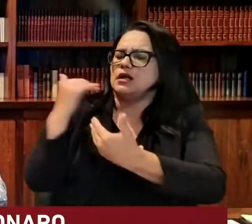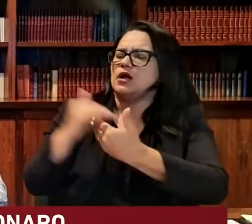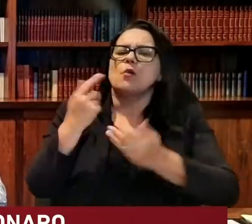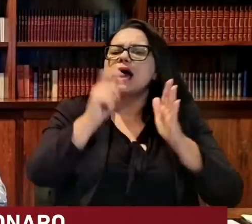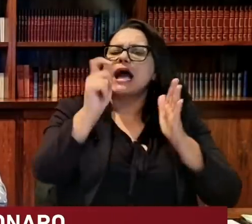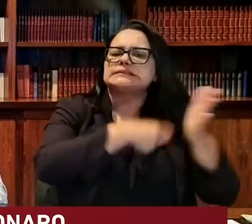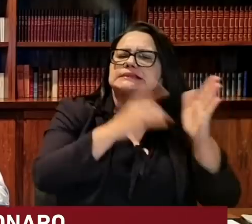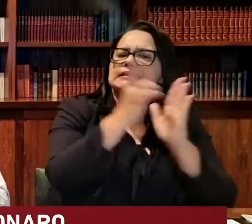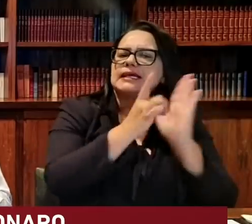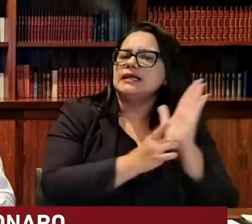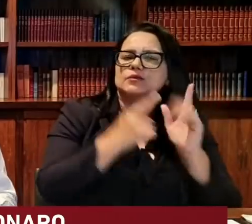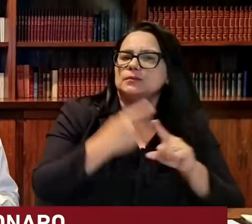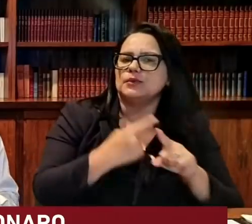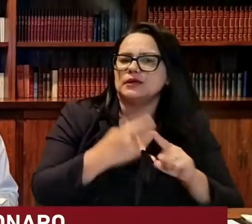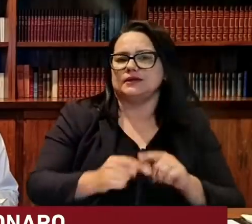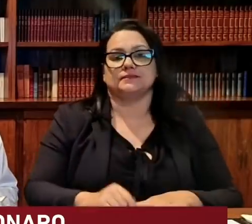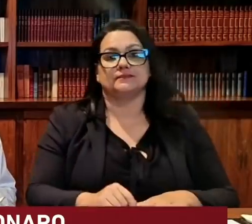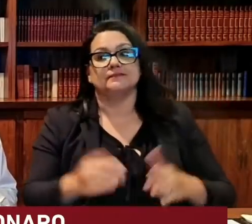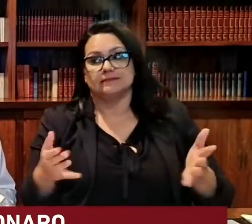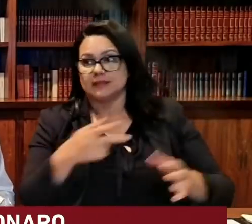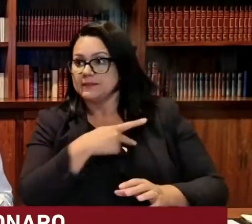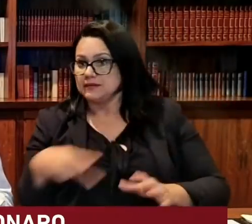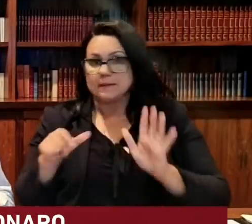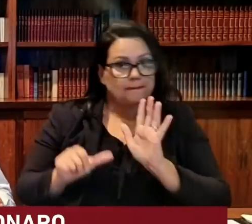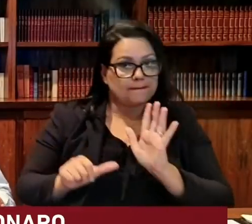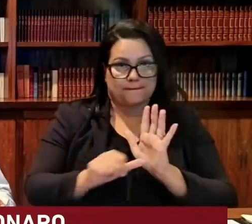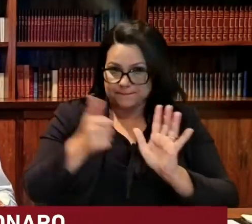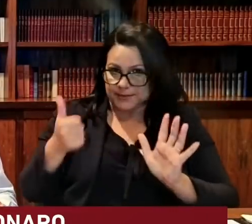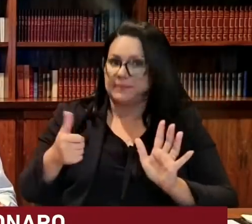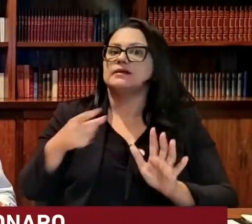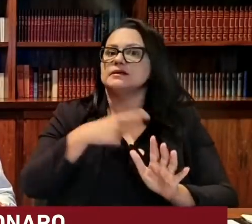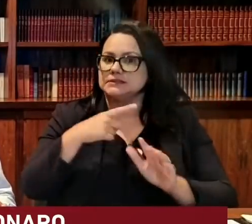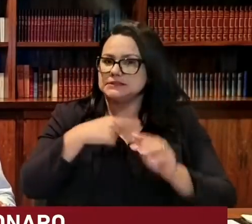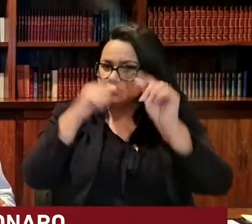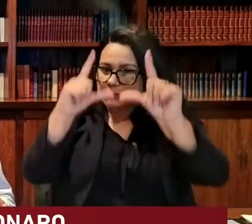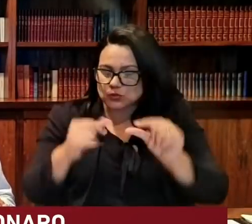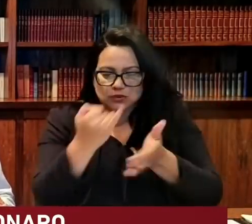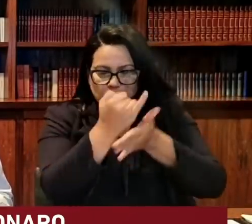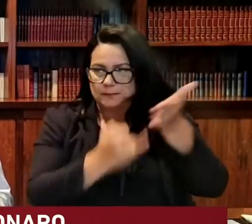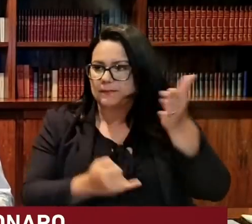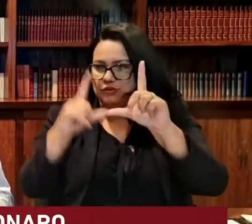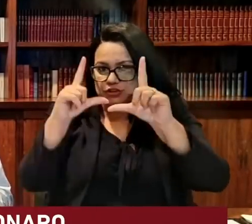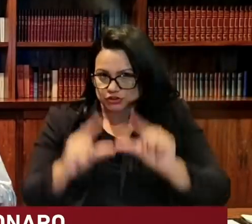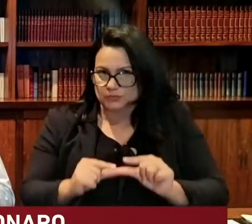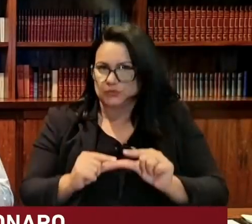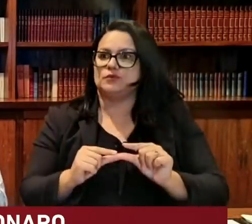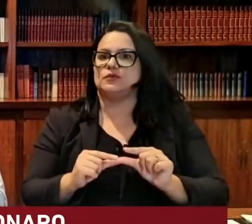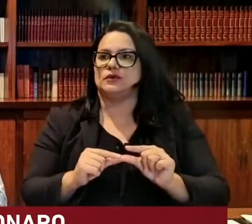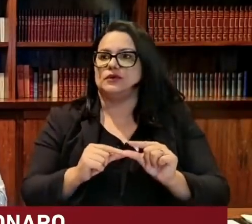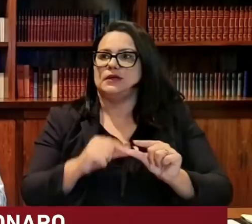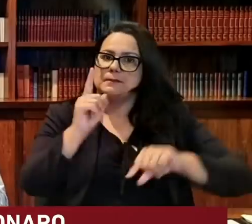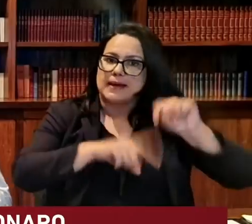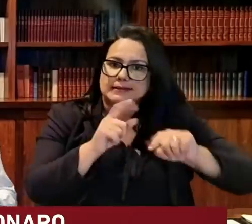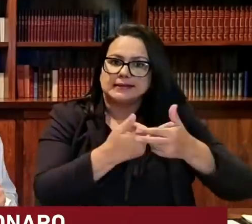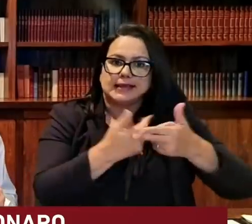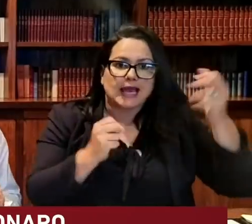decreto? Presidente, é a primeira vez, cabe ressaltar, que há uma redução de impostos sobre produtos